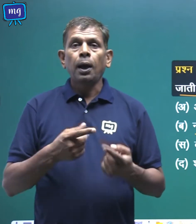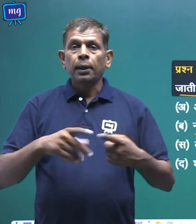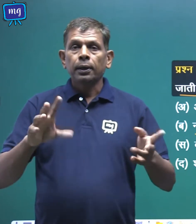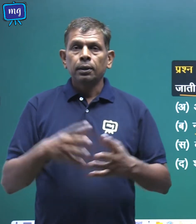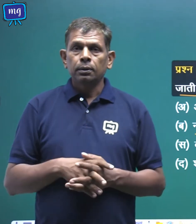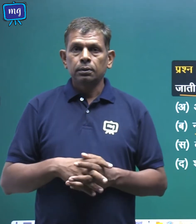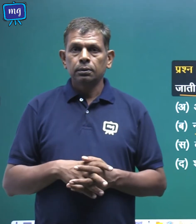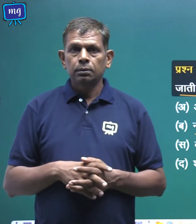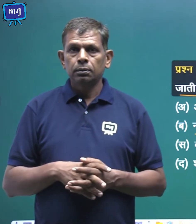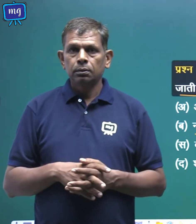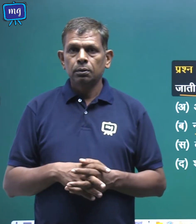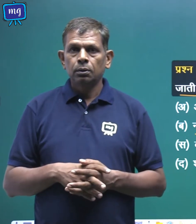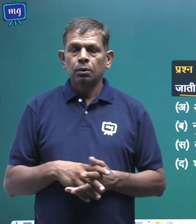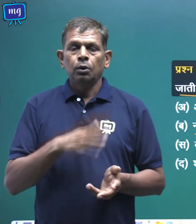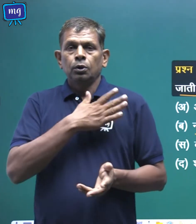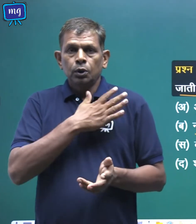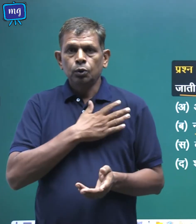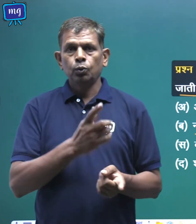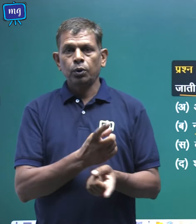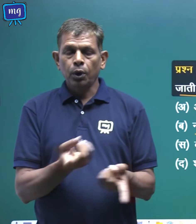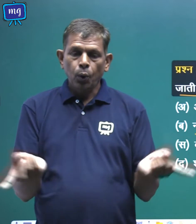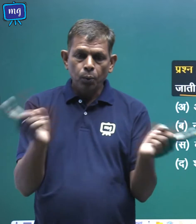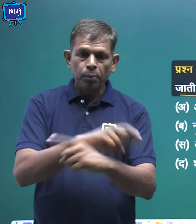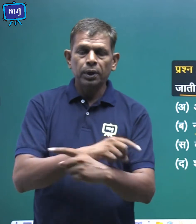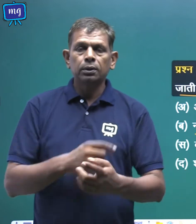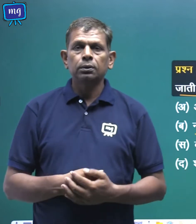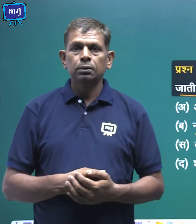लेकिन जंतुओं के विपरीत